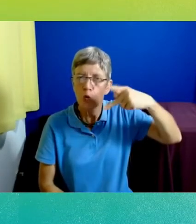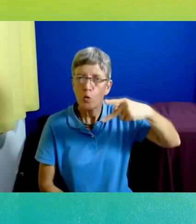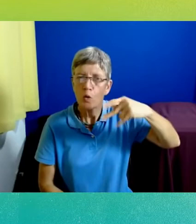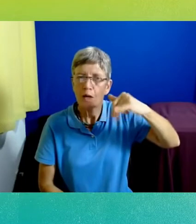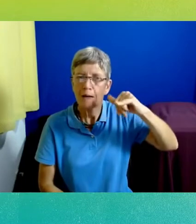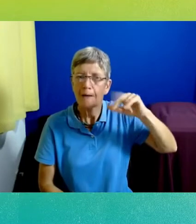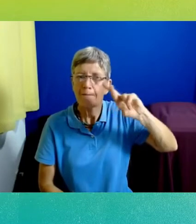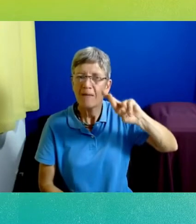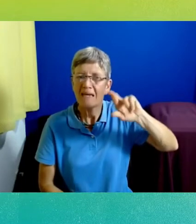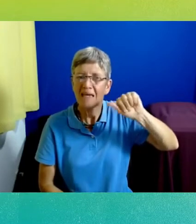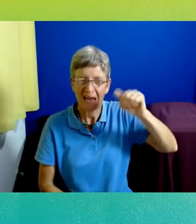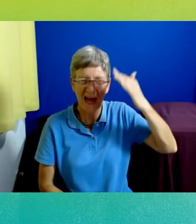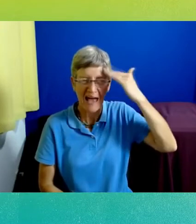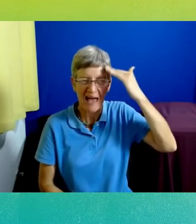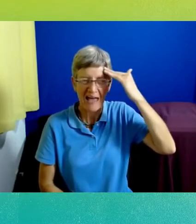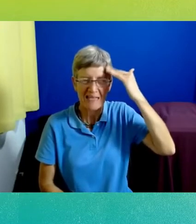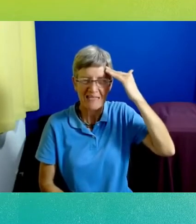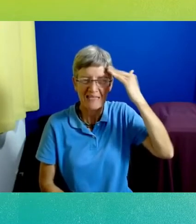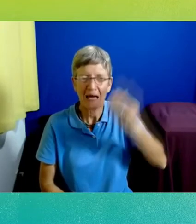aí o Fábio,